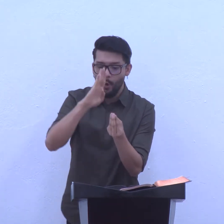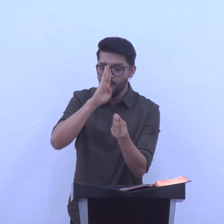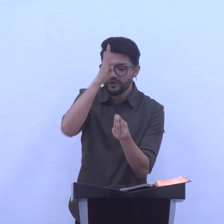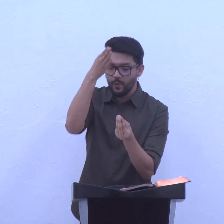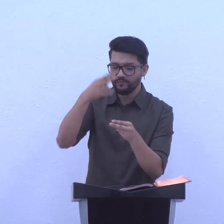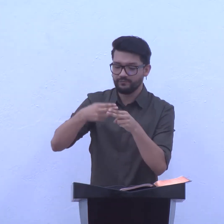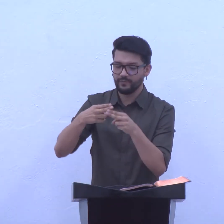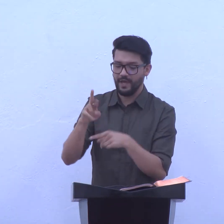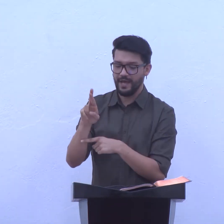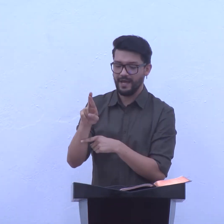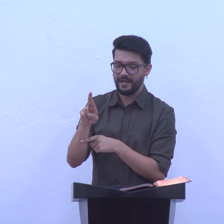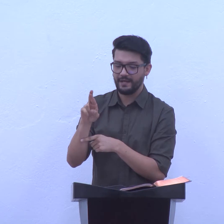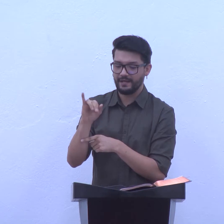Los judíos